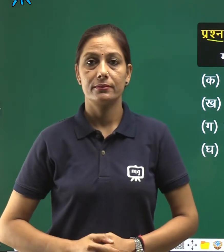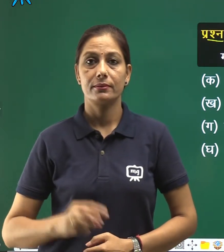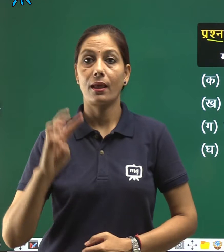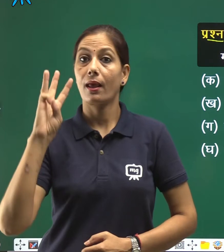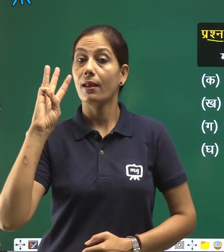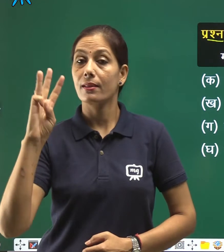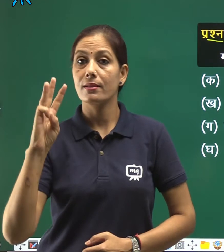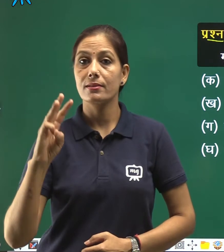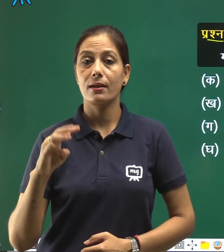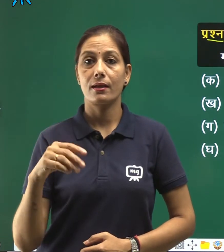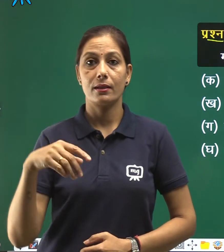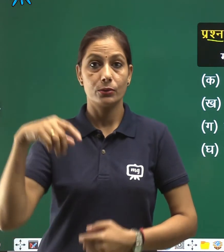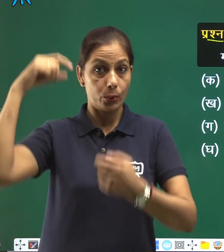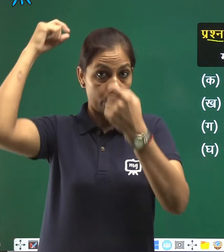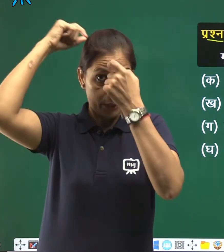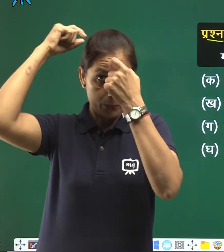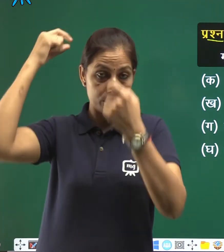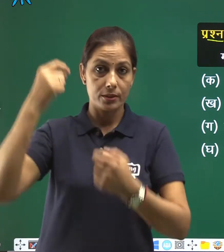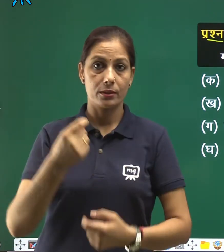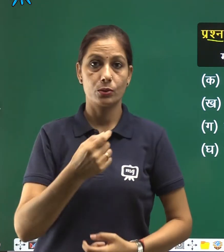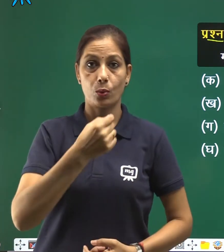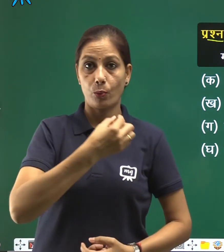तीसरा नेहरू जी की,